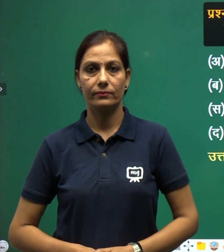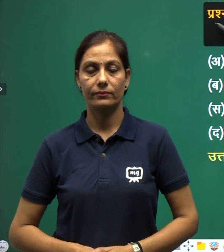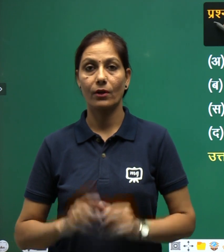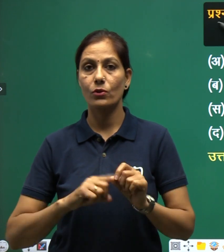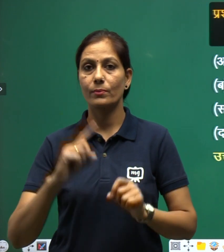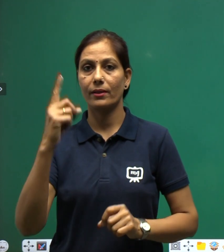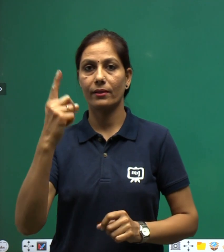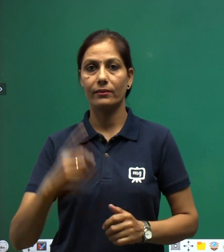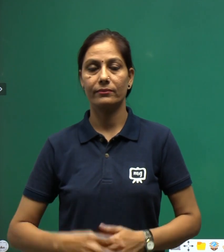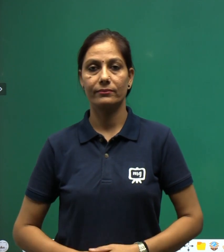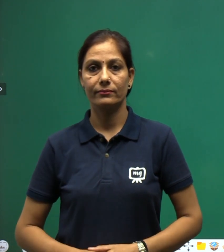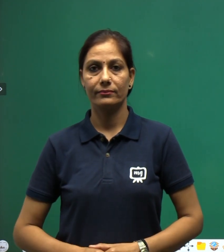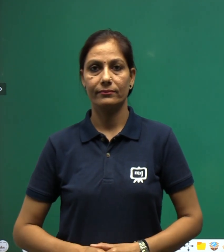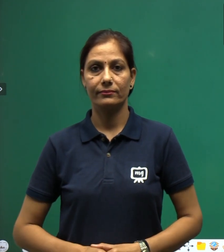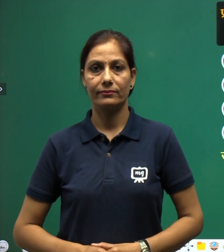प्रश्न 1,